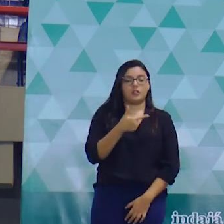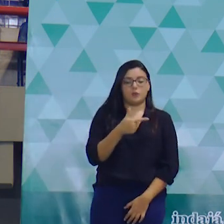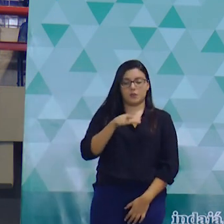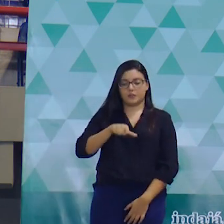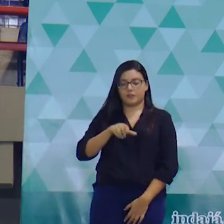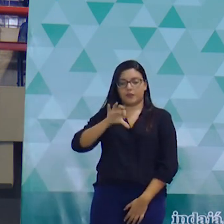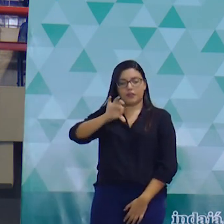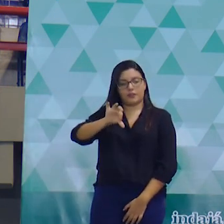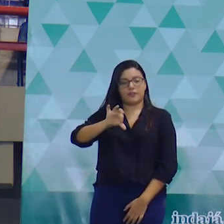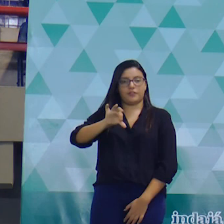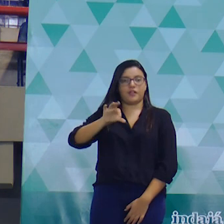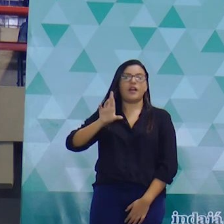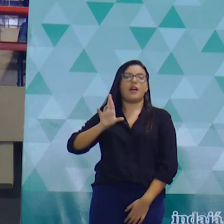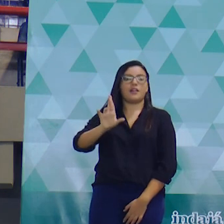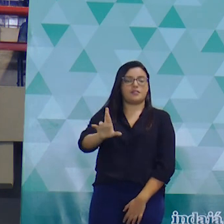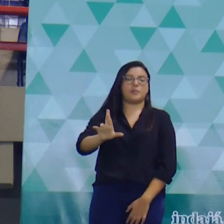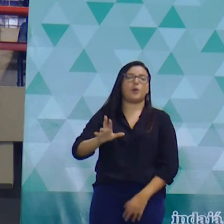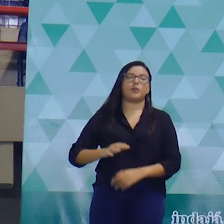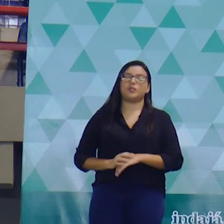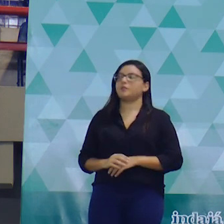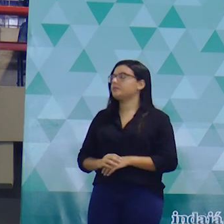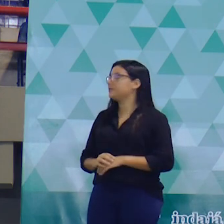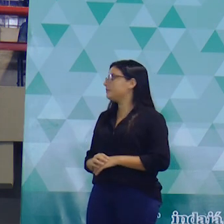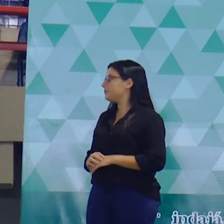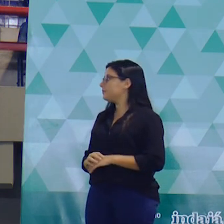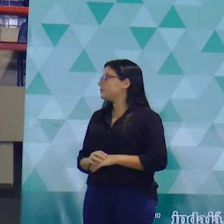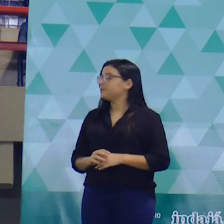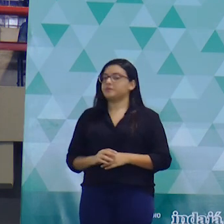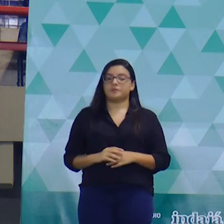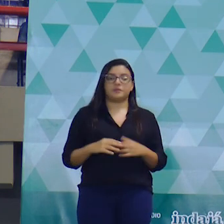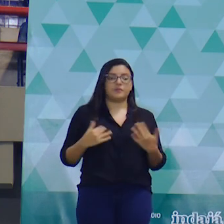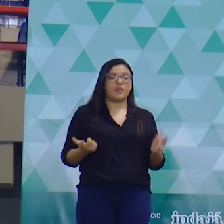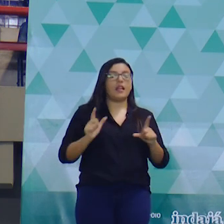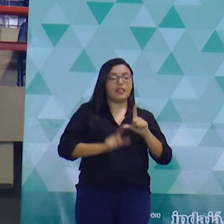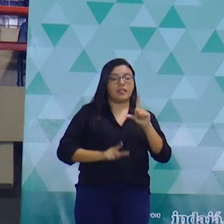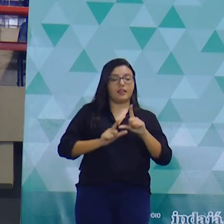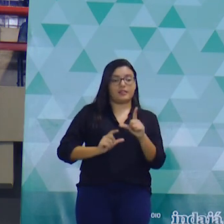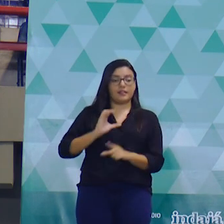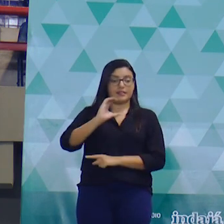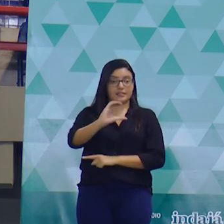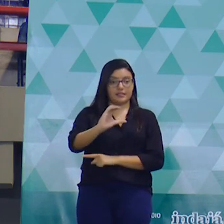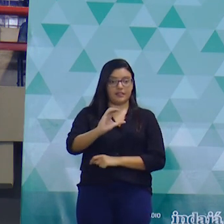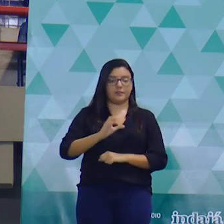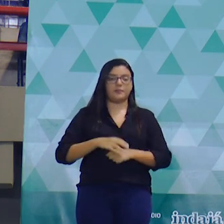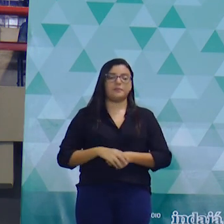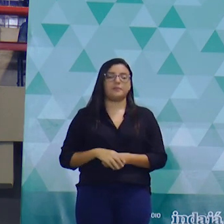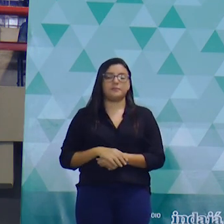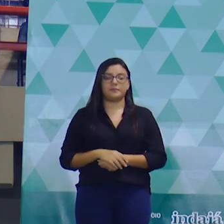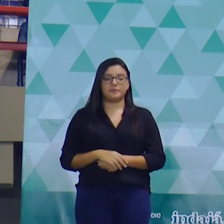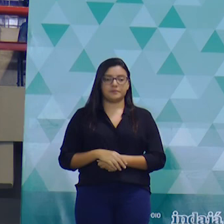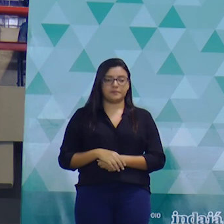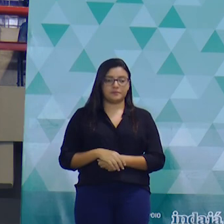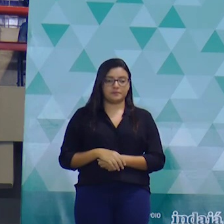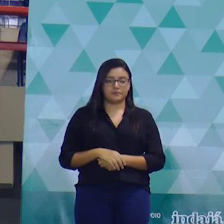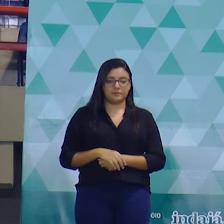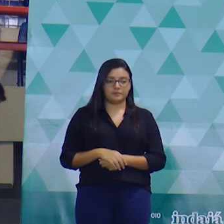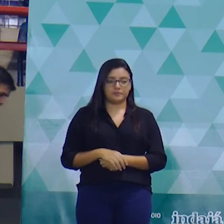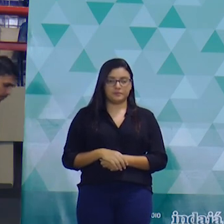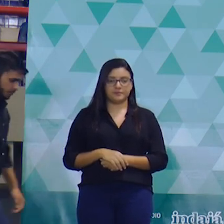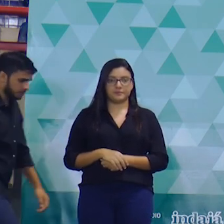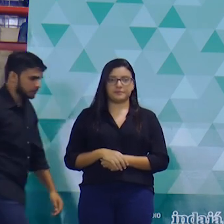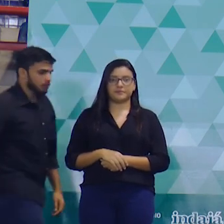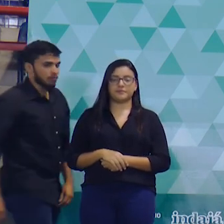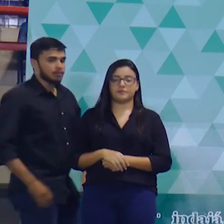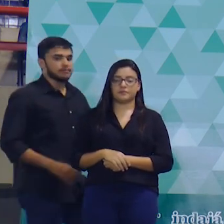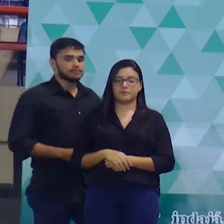massa, essa é a nossa resposta. E aí a letra C é a melhor opção. Ok?